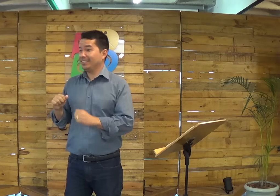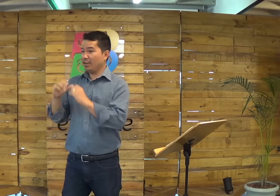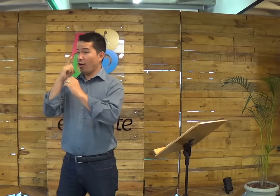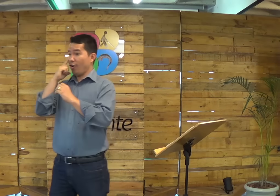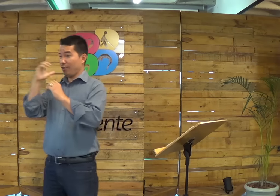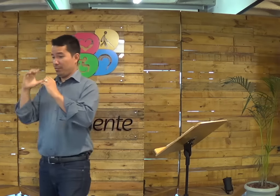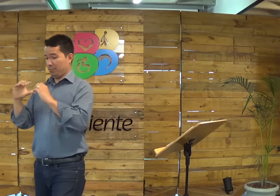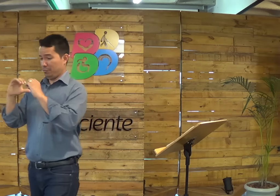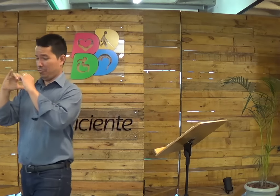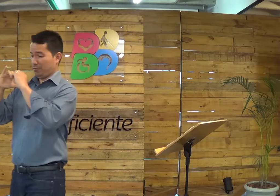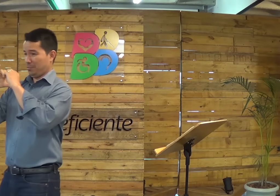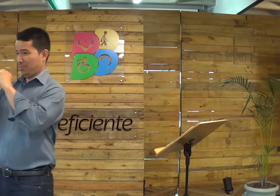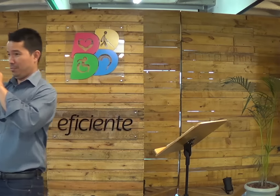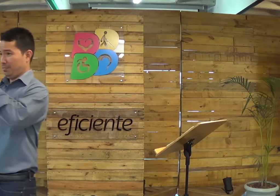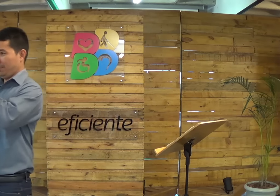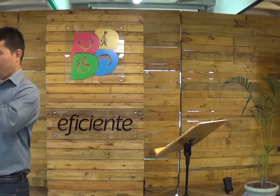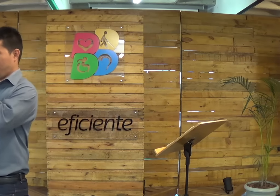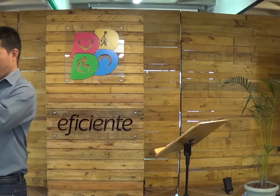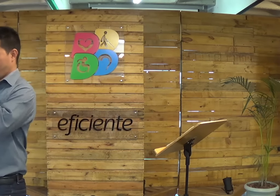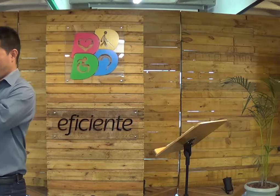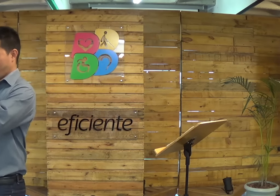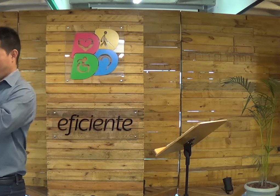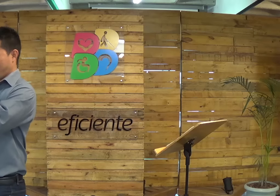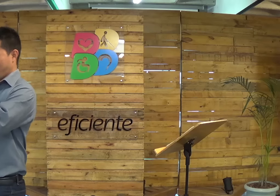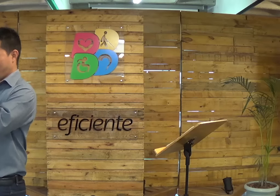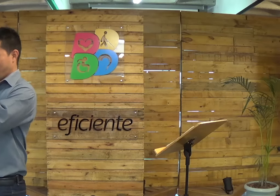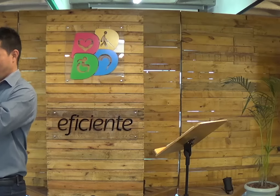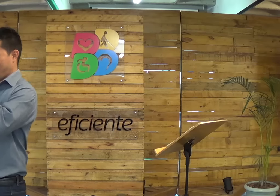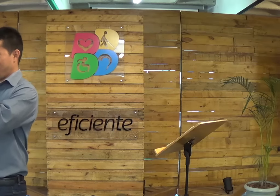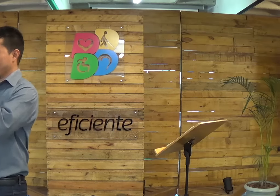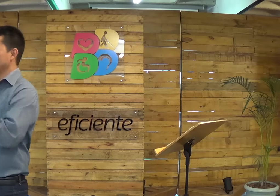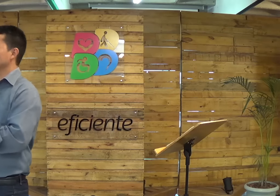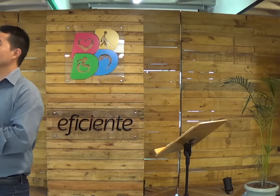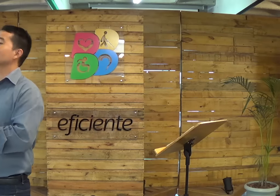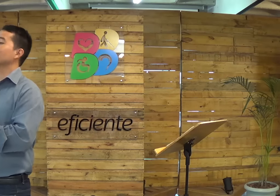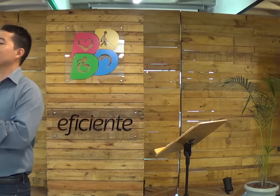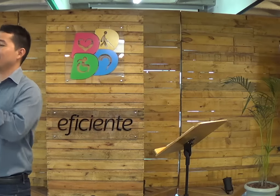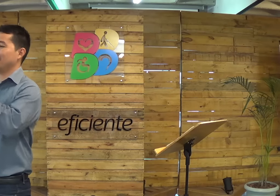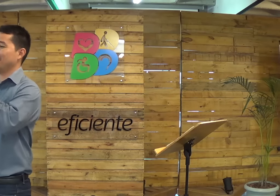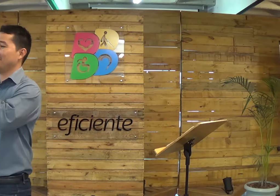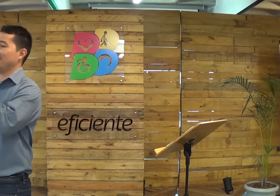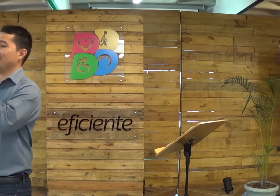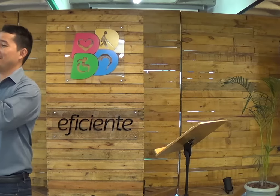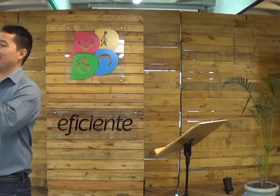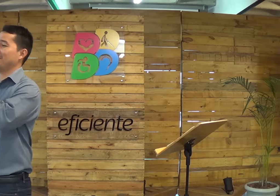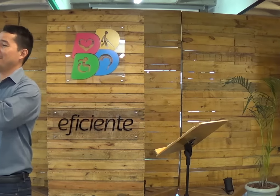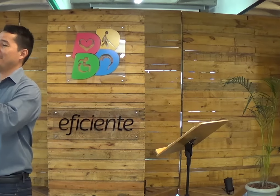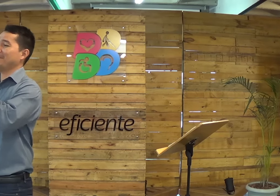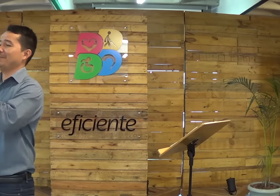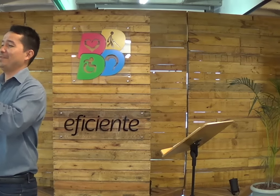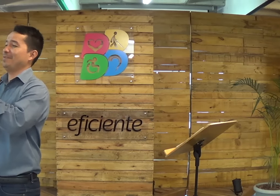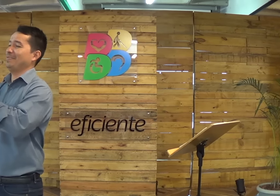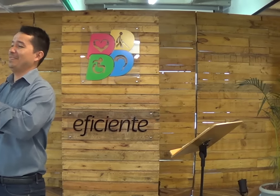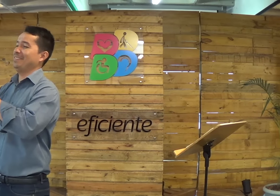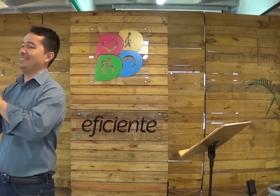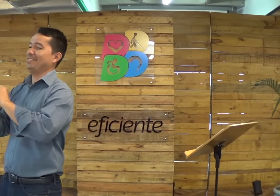oi assim ó o coração e o i ó quero ver você fazer